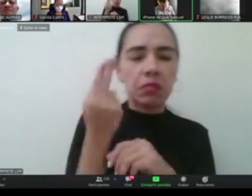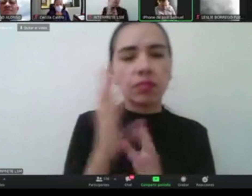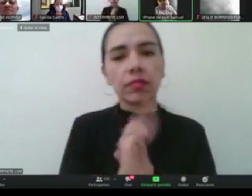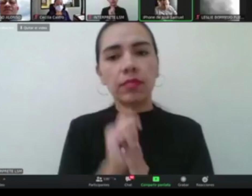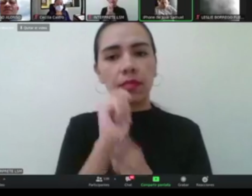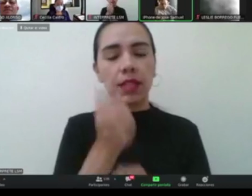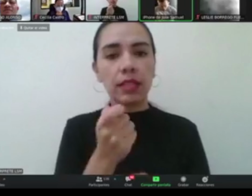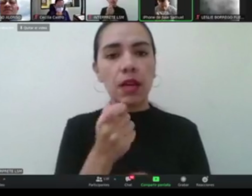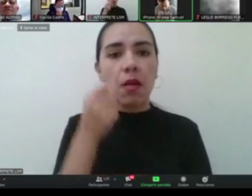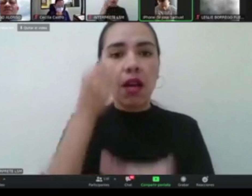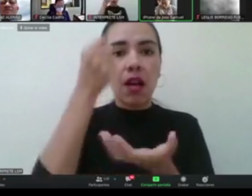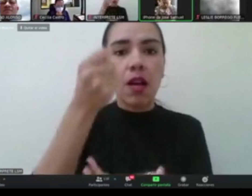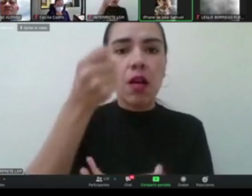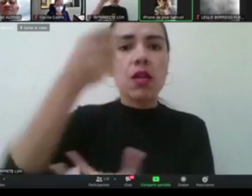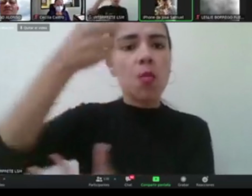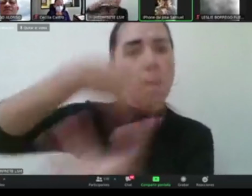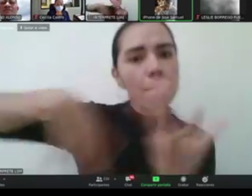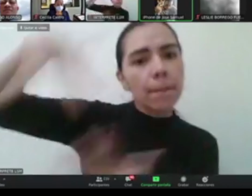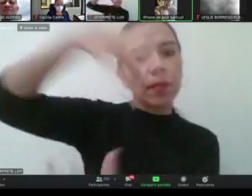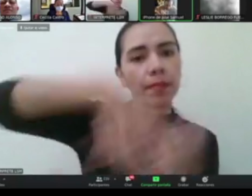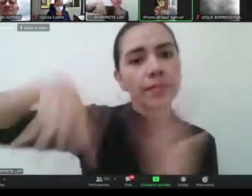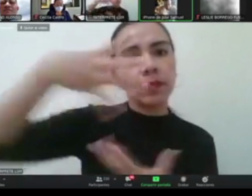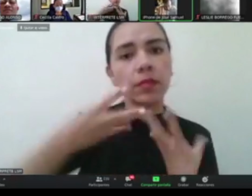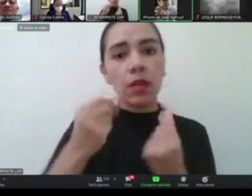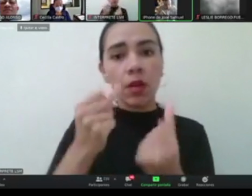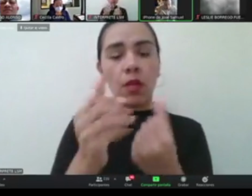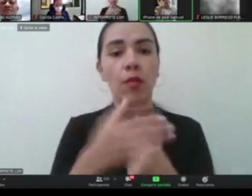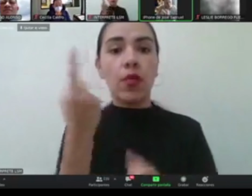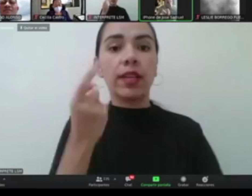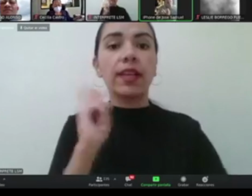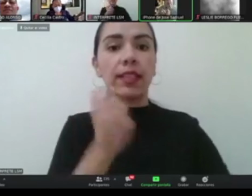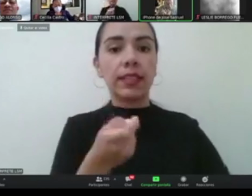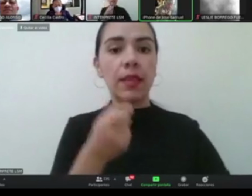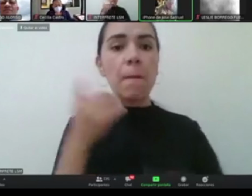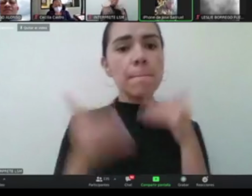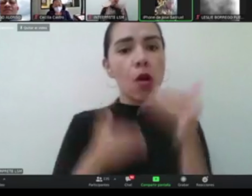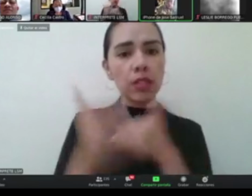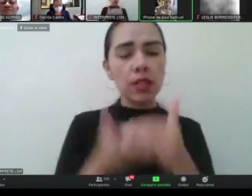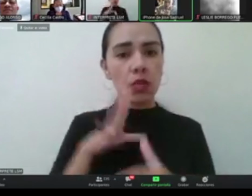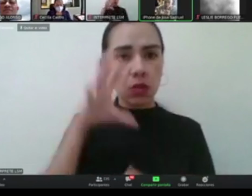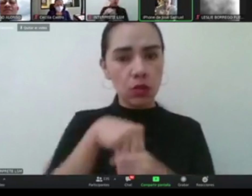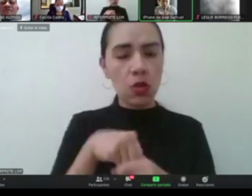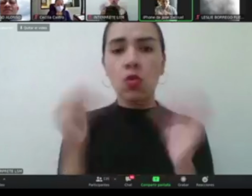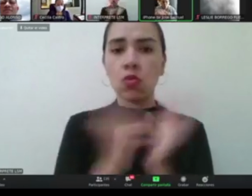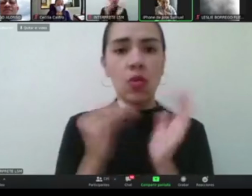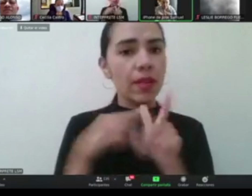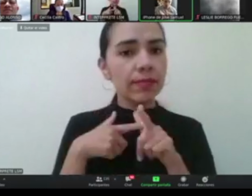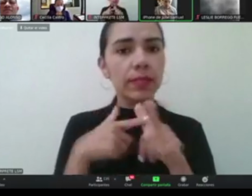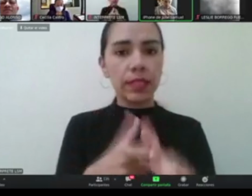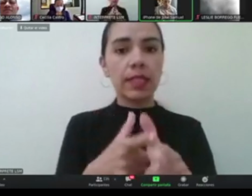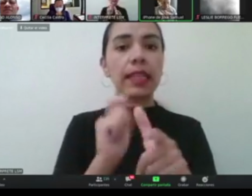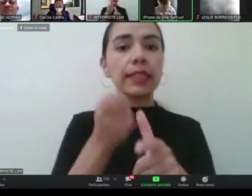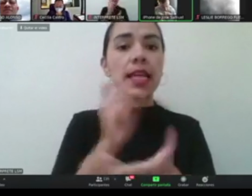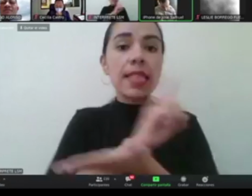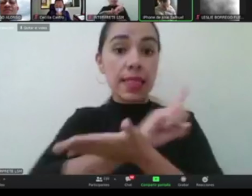¿ya? Como una inversión porque estar o vivir procesos de inclusión sigue siendo un derecho,